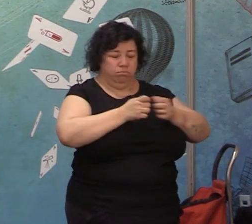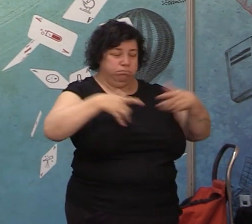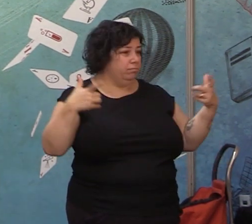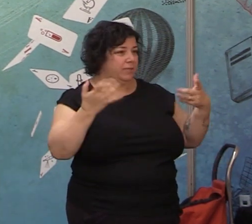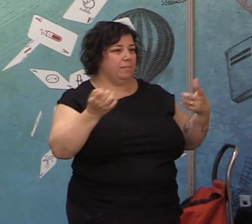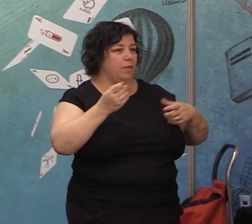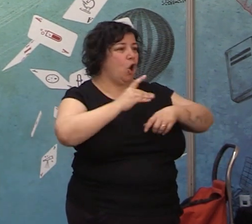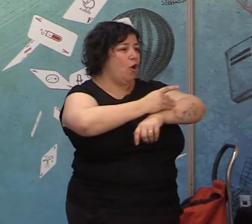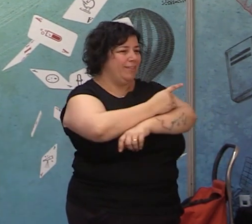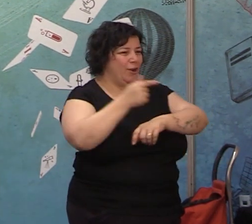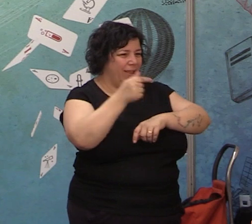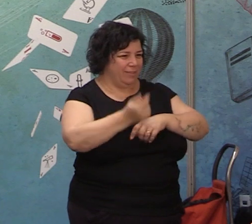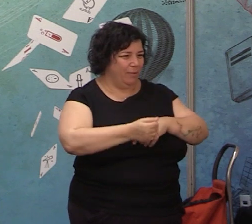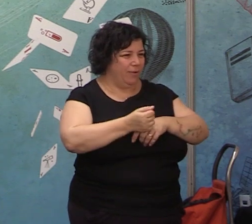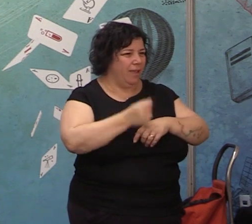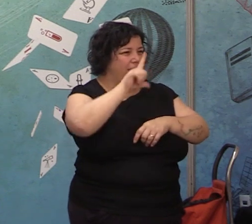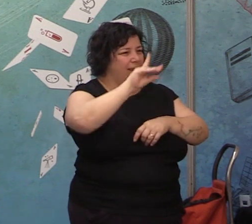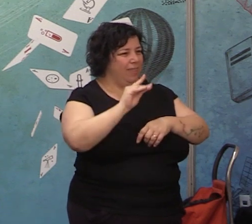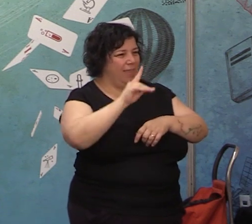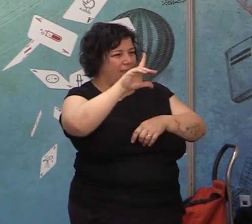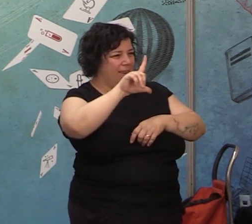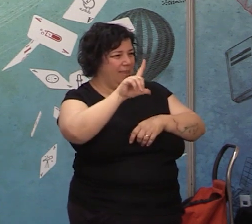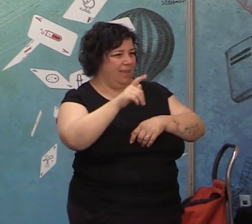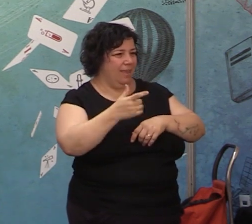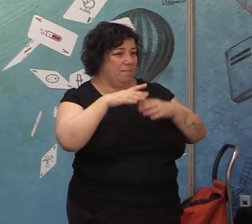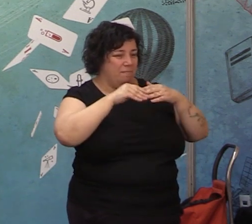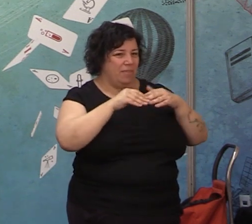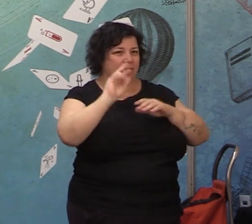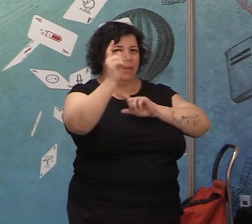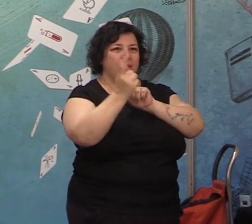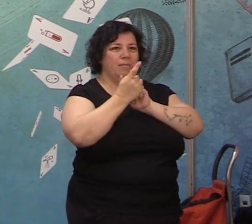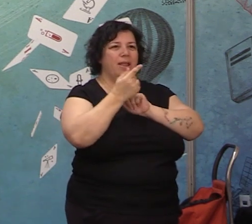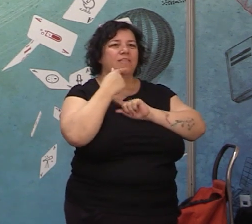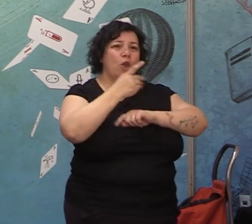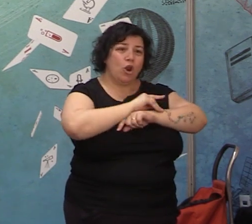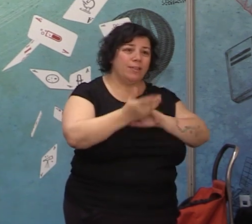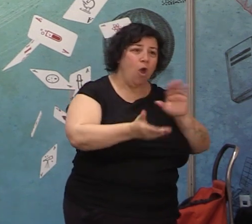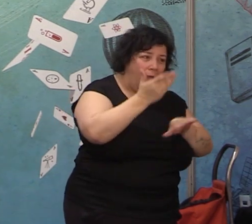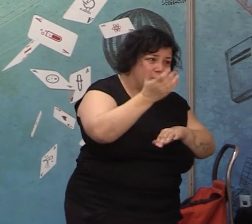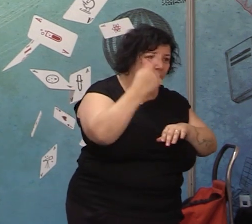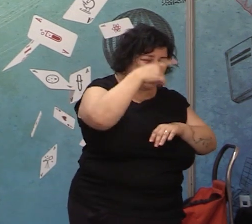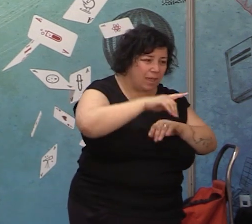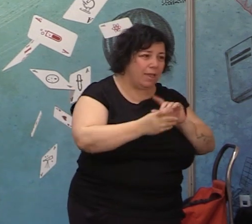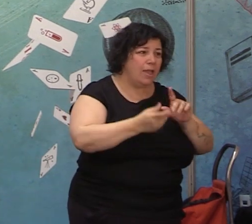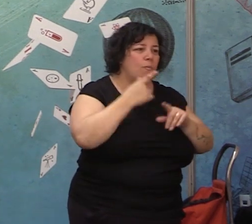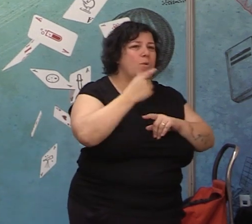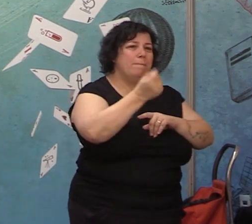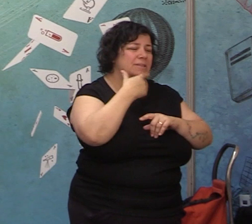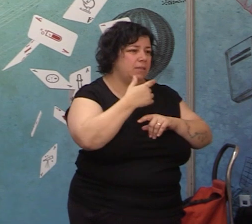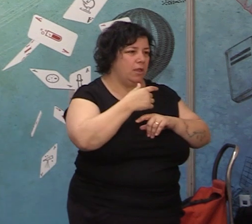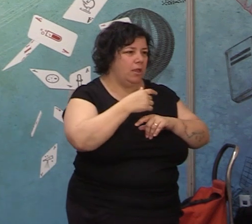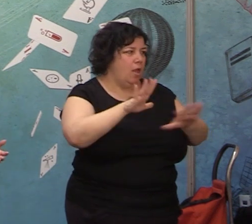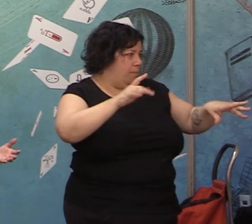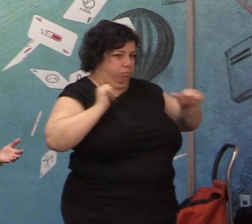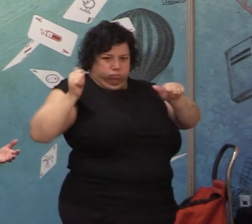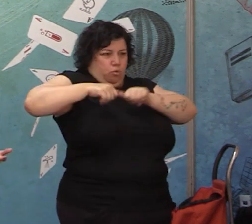el colesterol malo, el LDL. Esos son los pacientes que llegan y les digo, tiene el colesterol alto, te tengo que poner una pastilla. Pero si yo